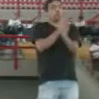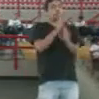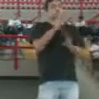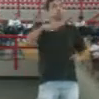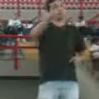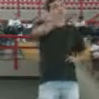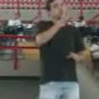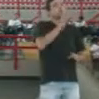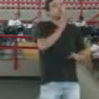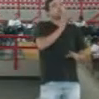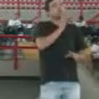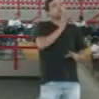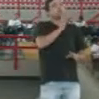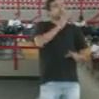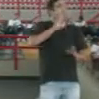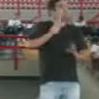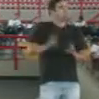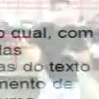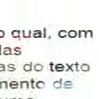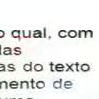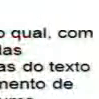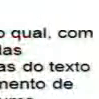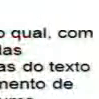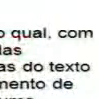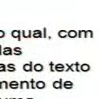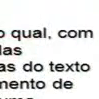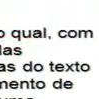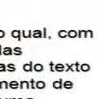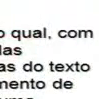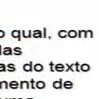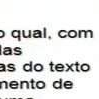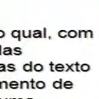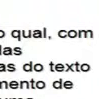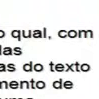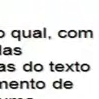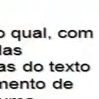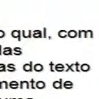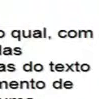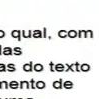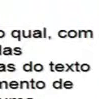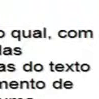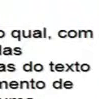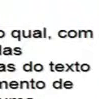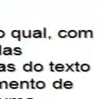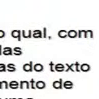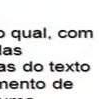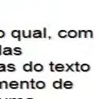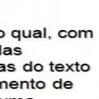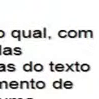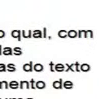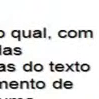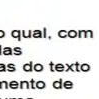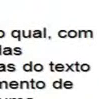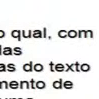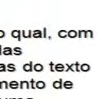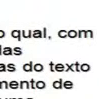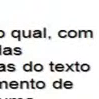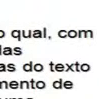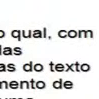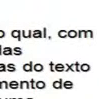conhecimento de mundo para fazer essa inferência e para poder responder. Beleza? Tá aí, vamos lá